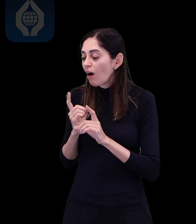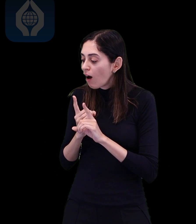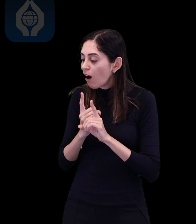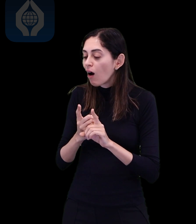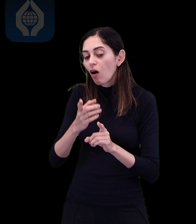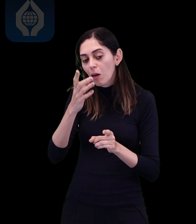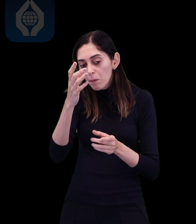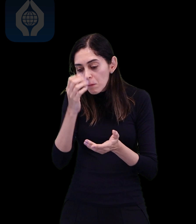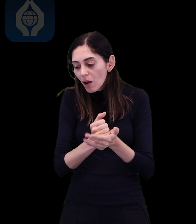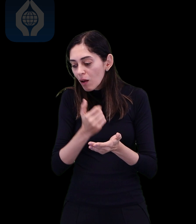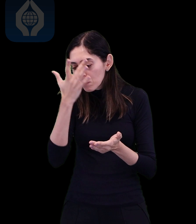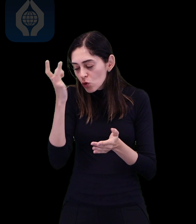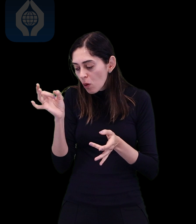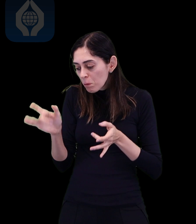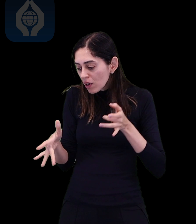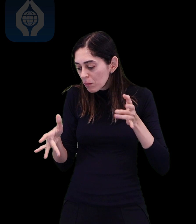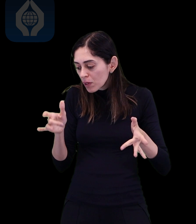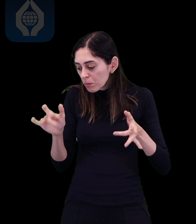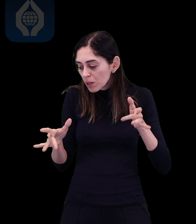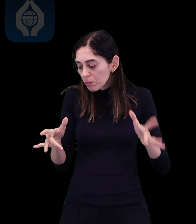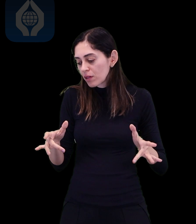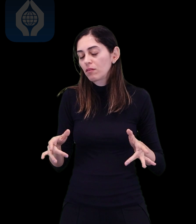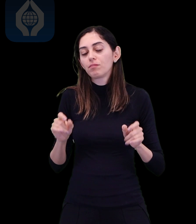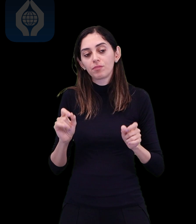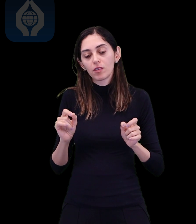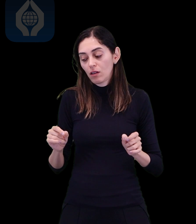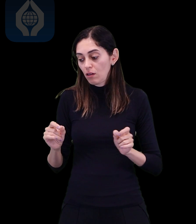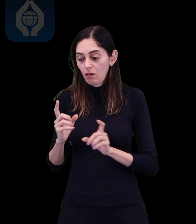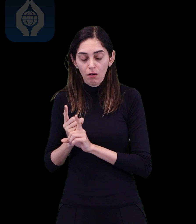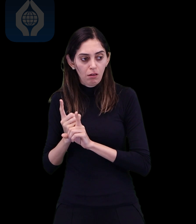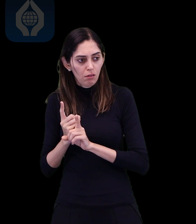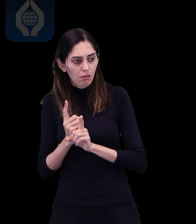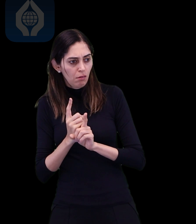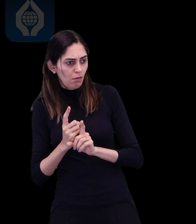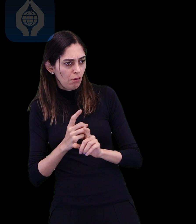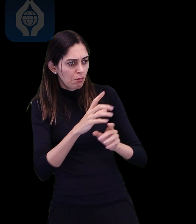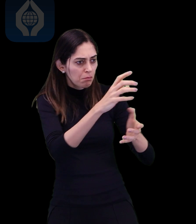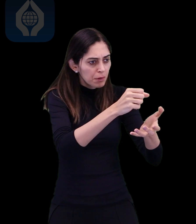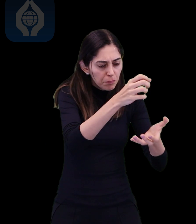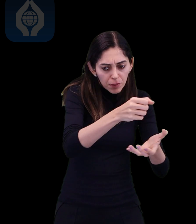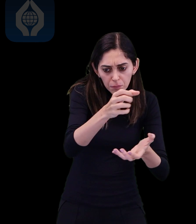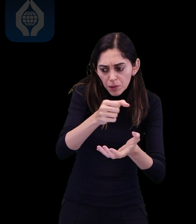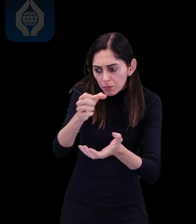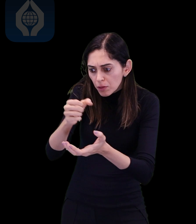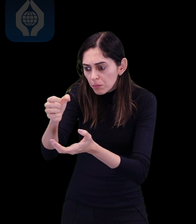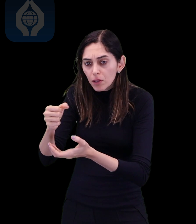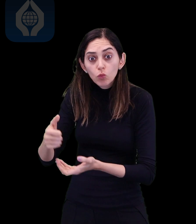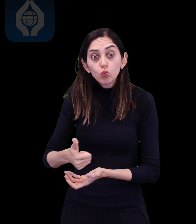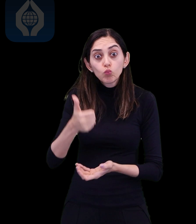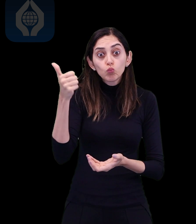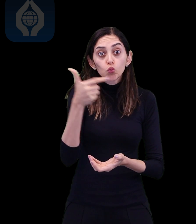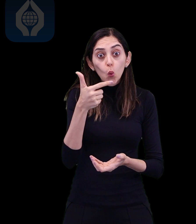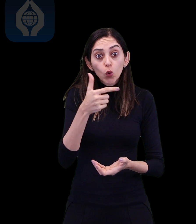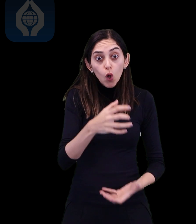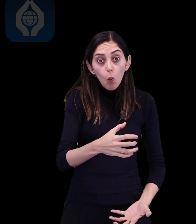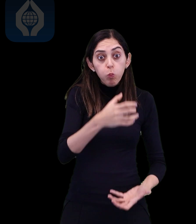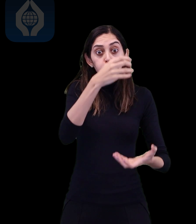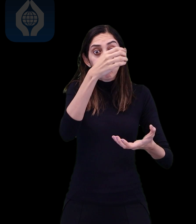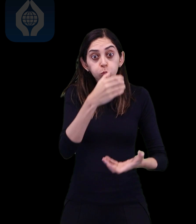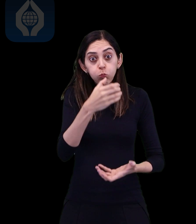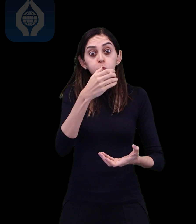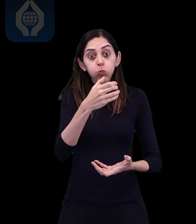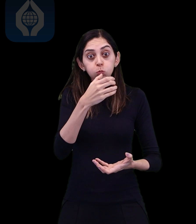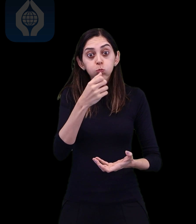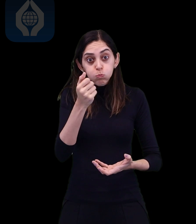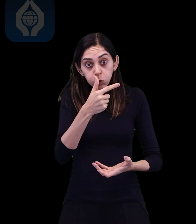se perca. Ainda recolheram os que tinham comido 5 pães e os peixes, e o que sobrou encheram 12